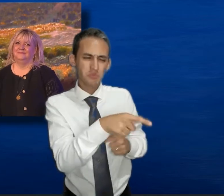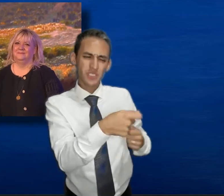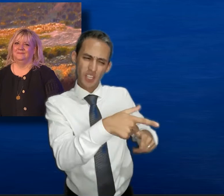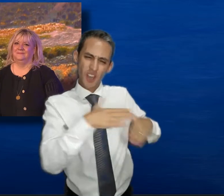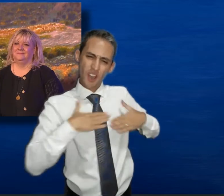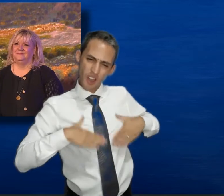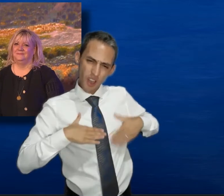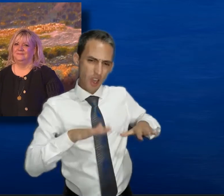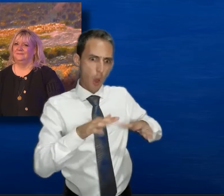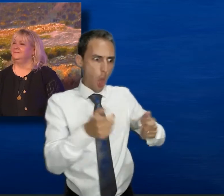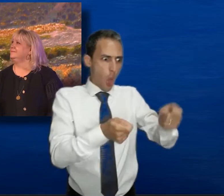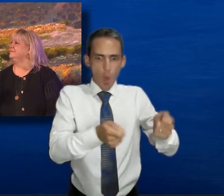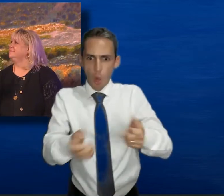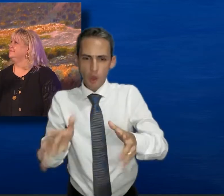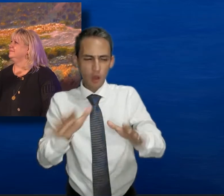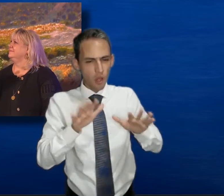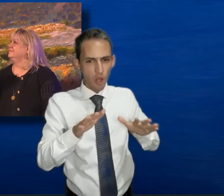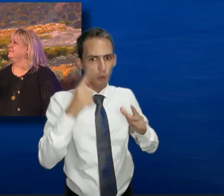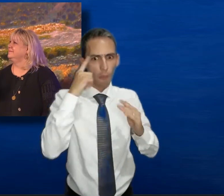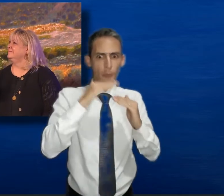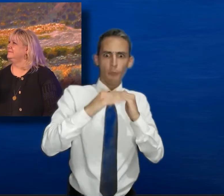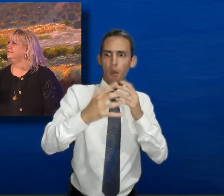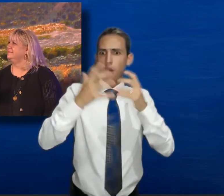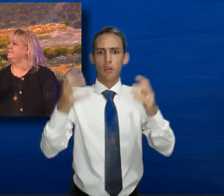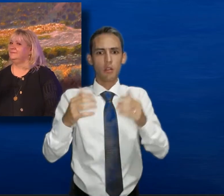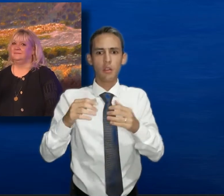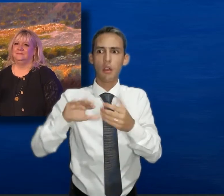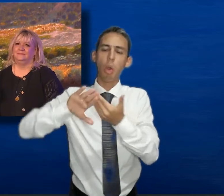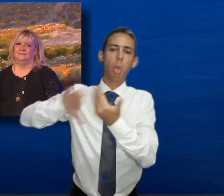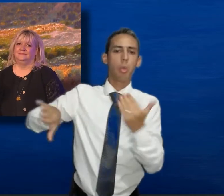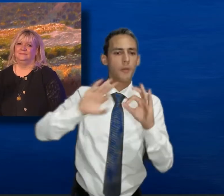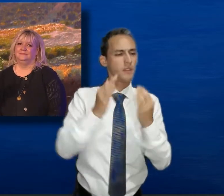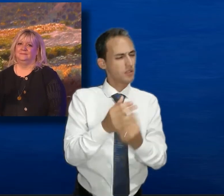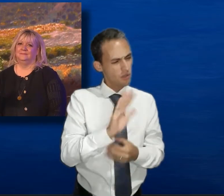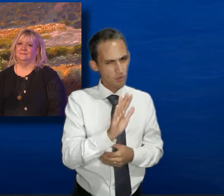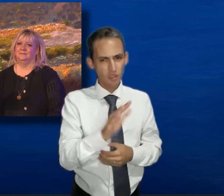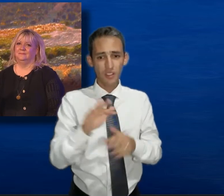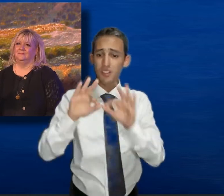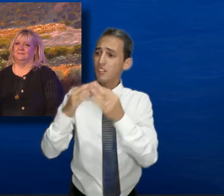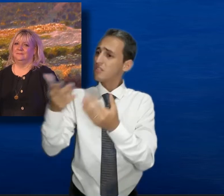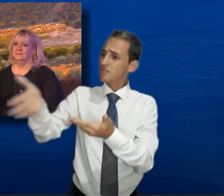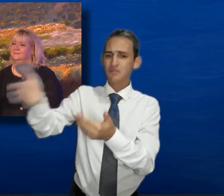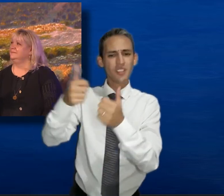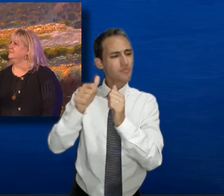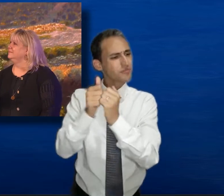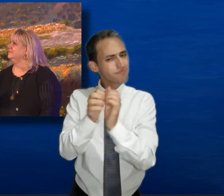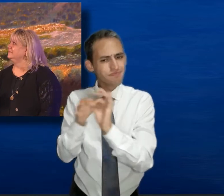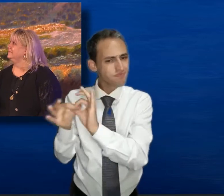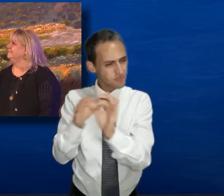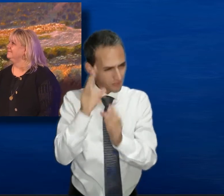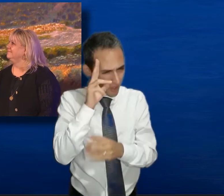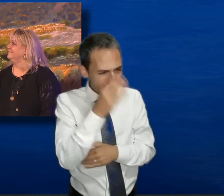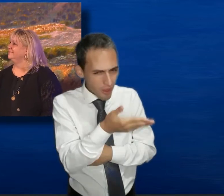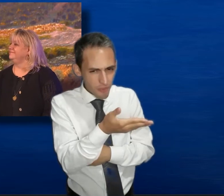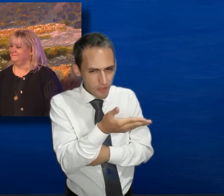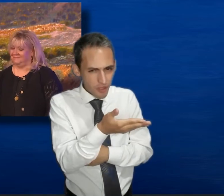disse que estava preocupado comigo e que eu precisava fazer alguns ajustes para que nem sempre ficasse desligado de